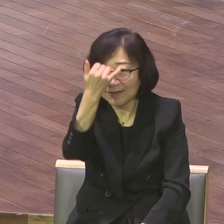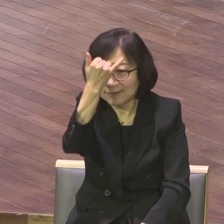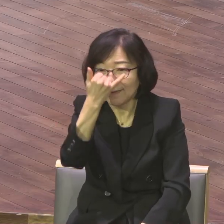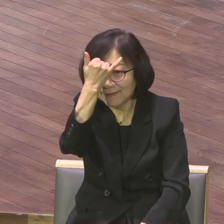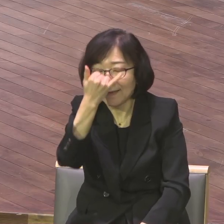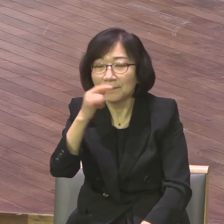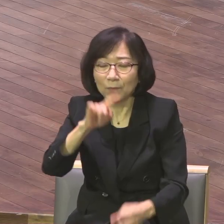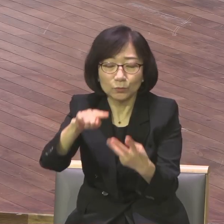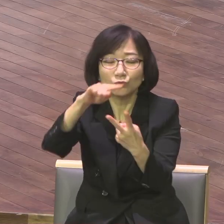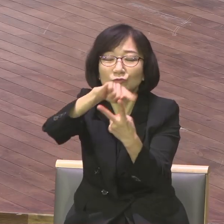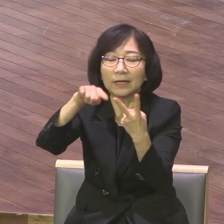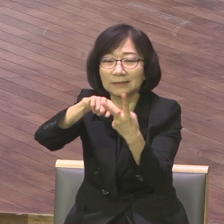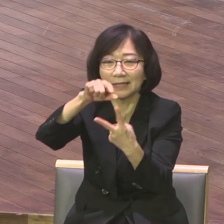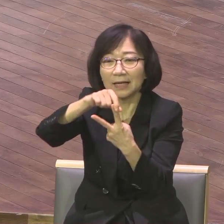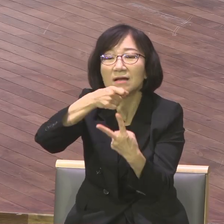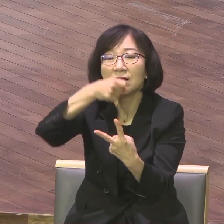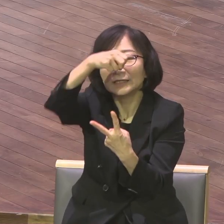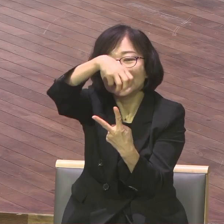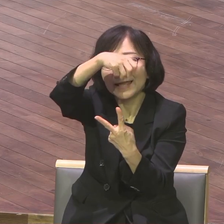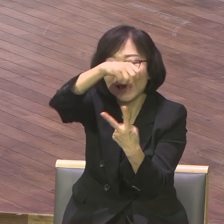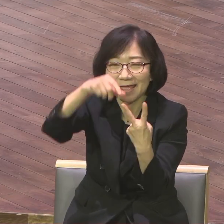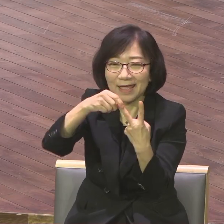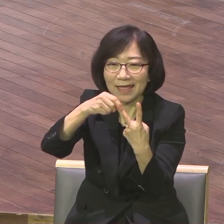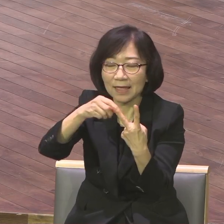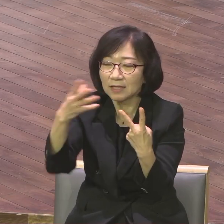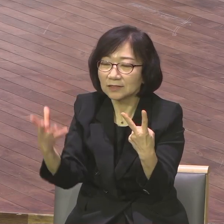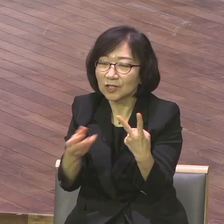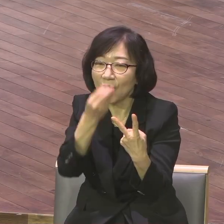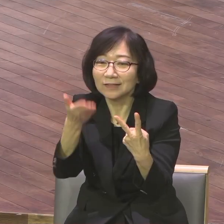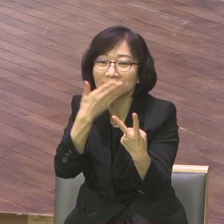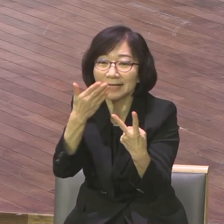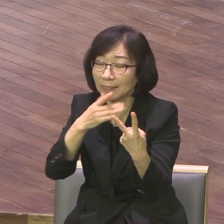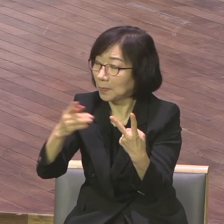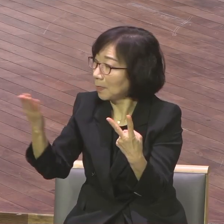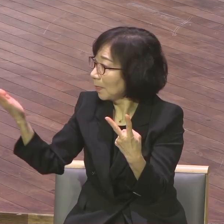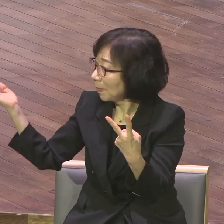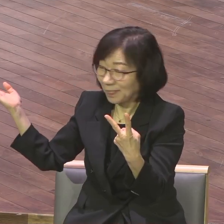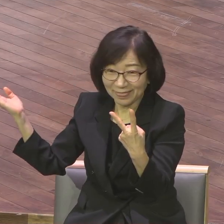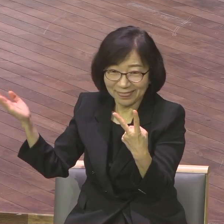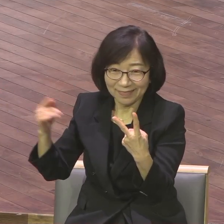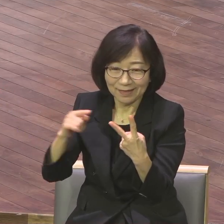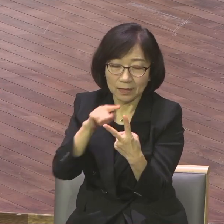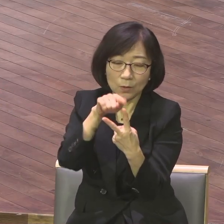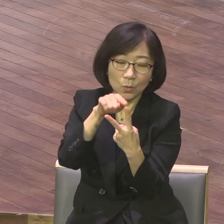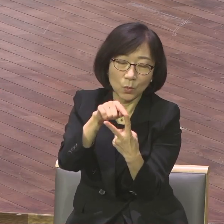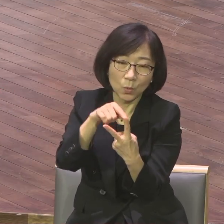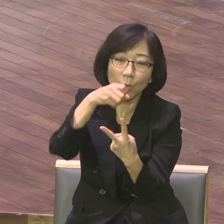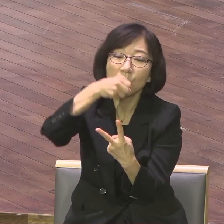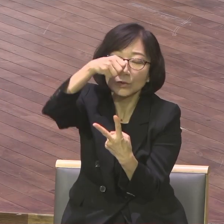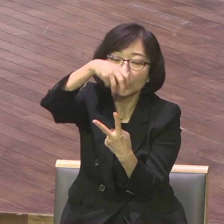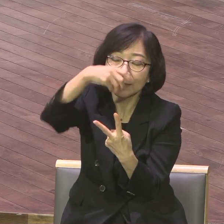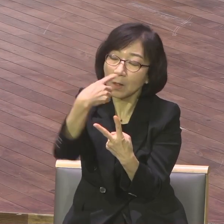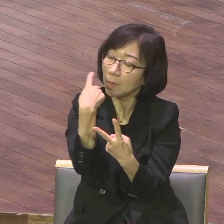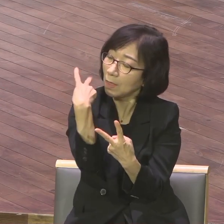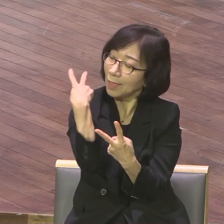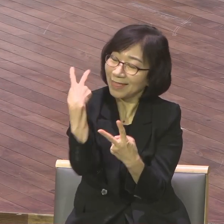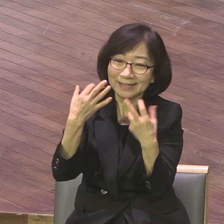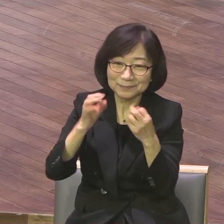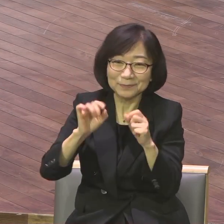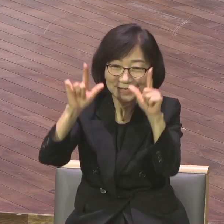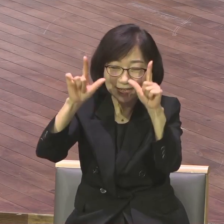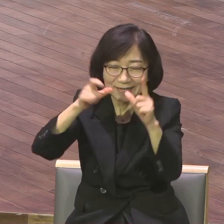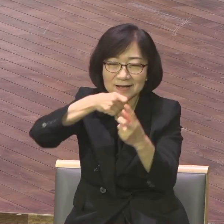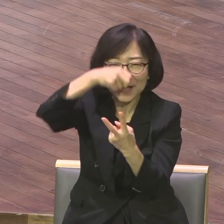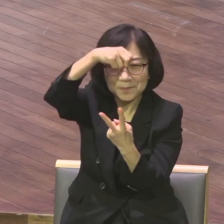세례와 성찬 이 두 가지가 있습니다. 세례와 성찬. 지난 금요일 시간에 세례식을